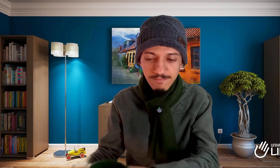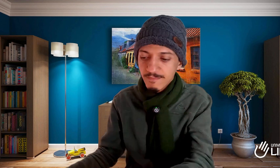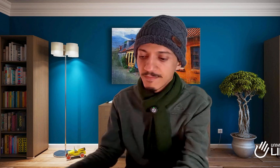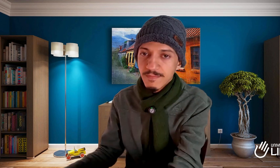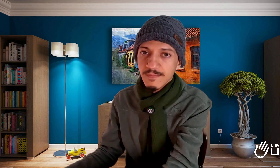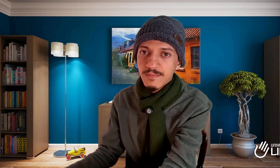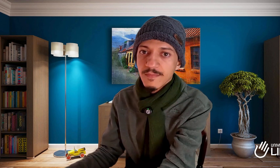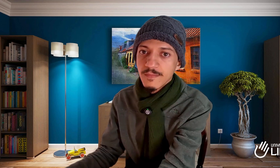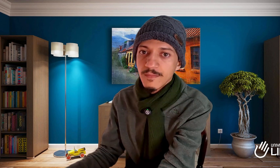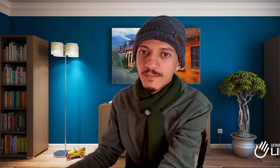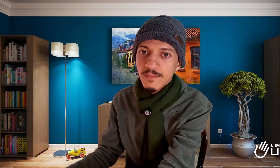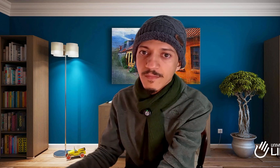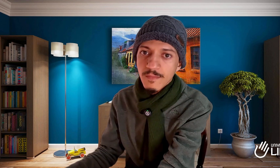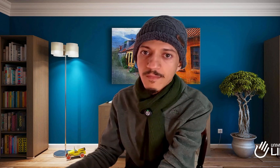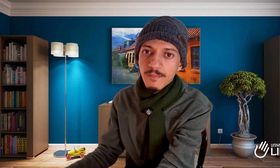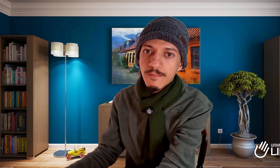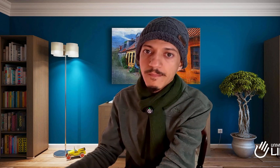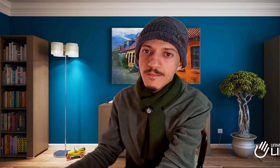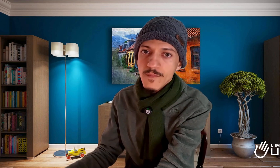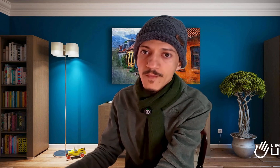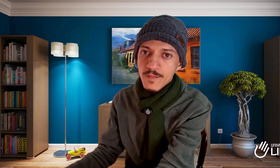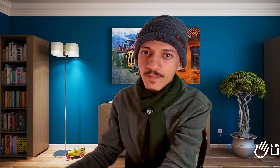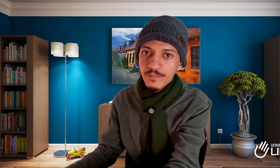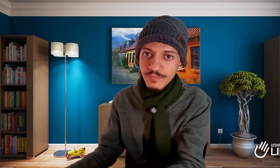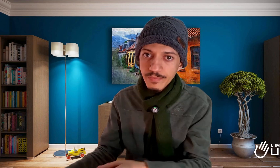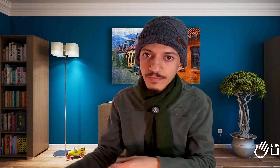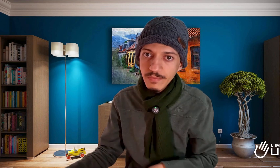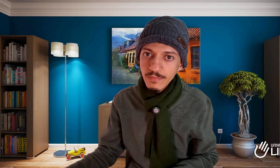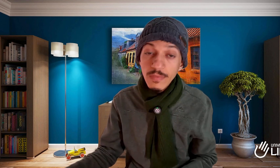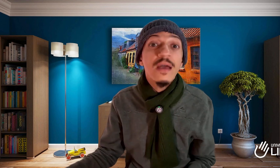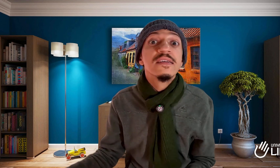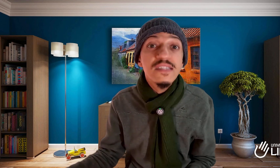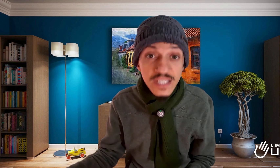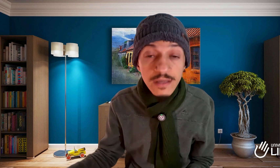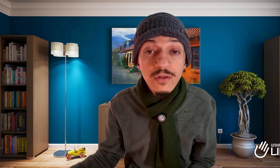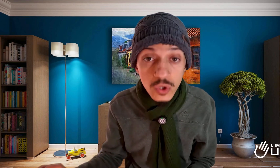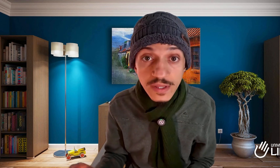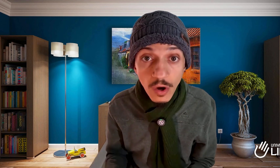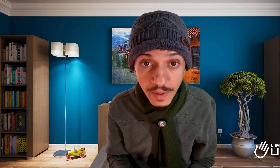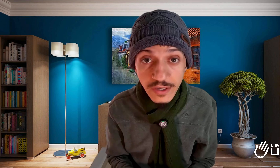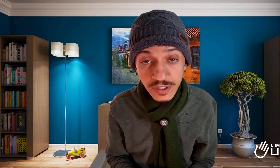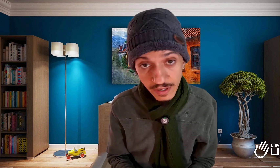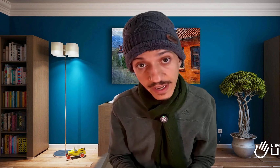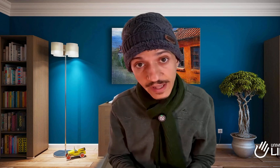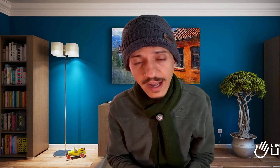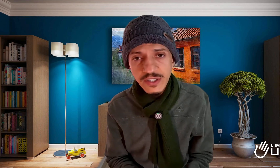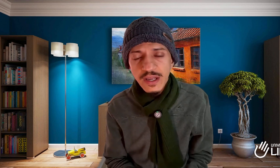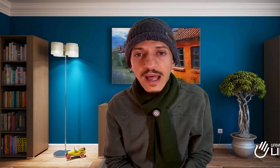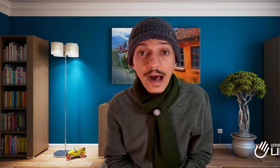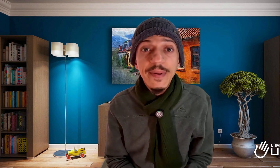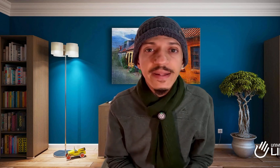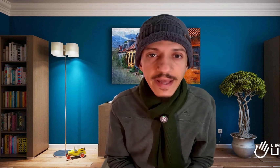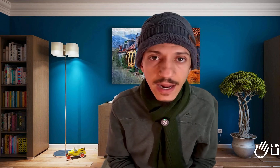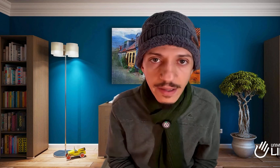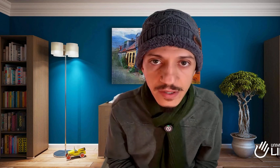É possível aprender a Libras sozinho? Sim, totalmente. Na verdade, aprender a Libras